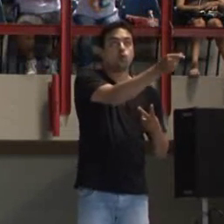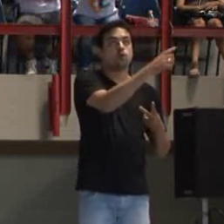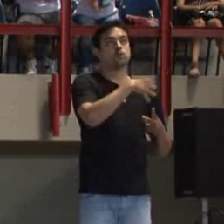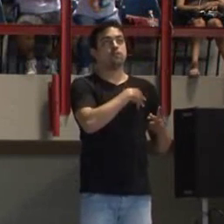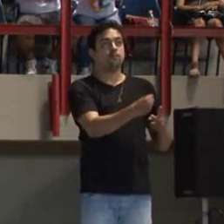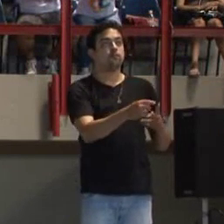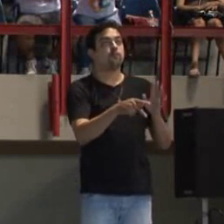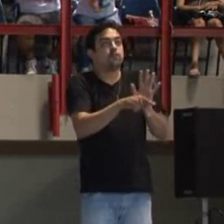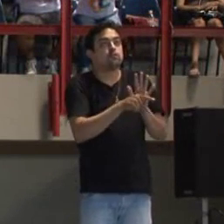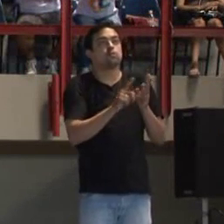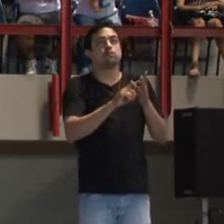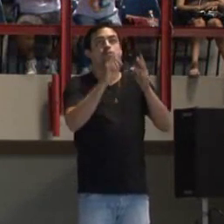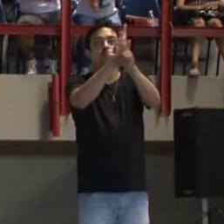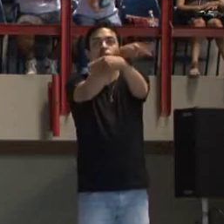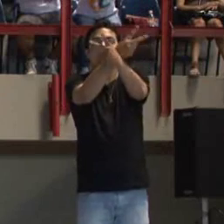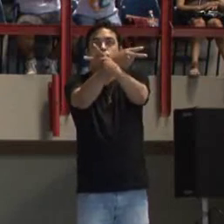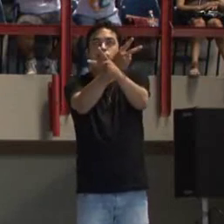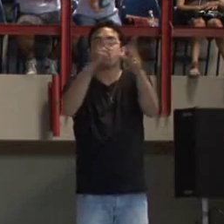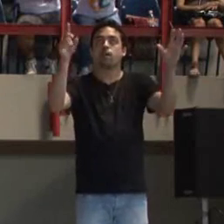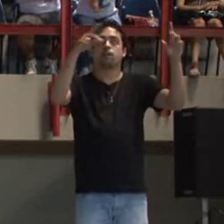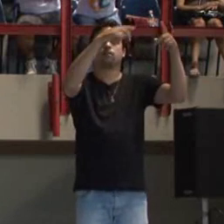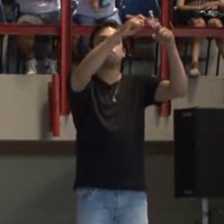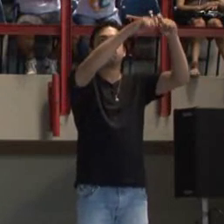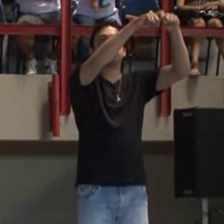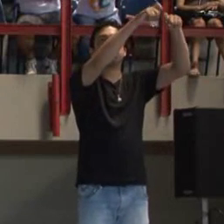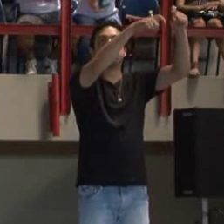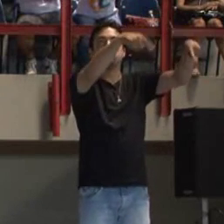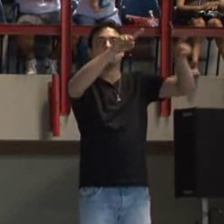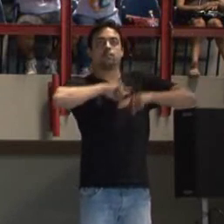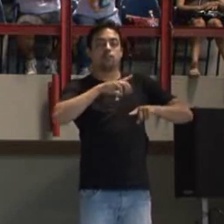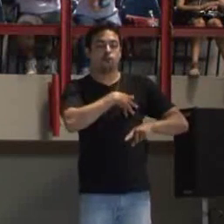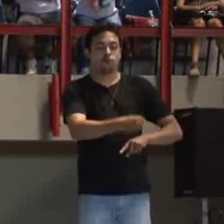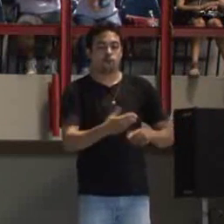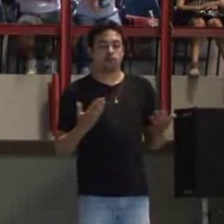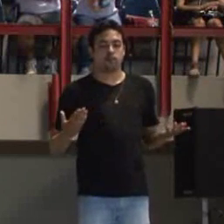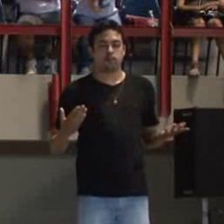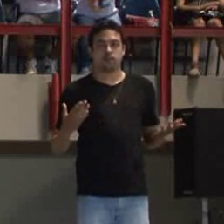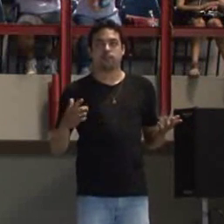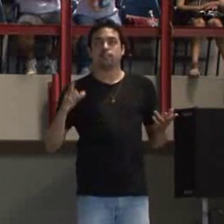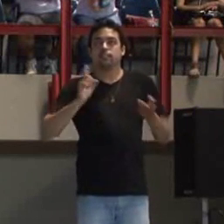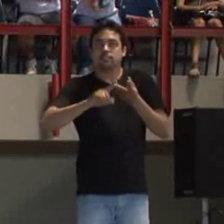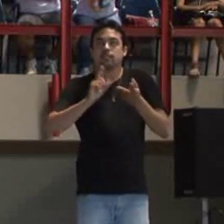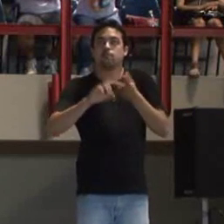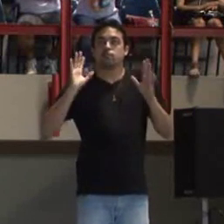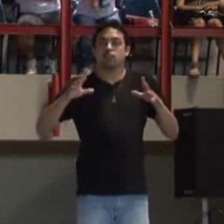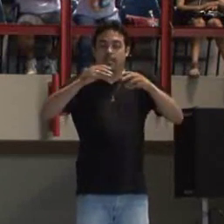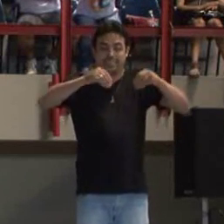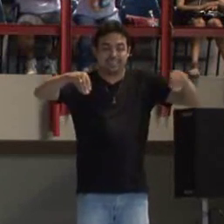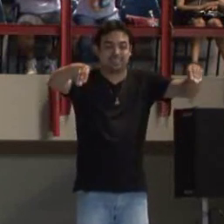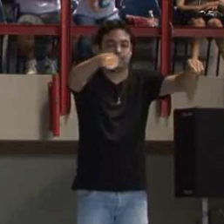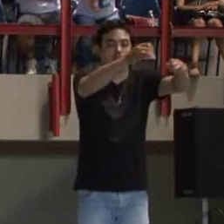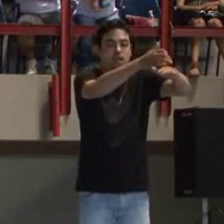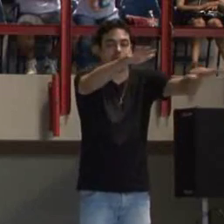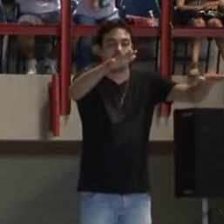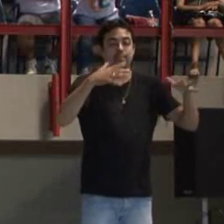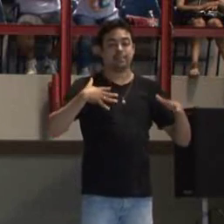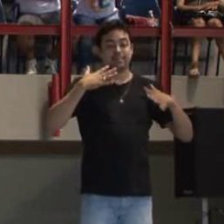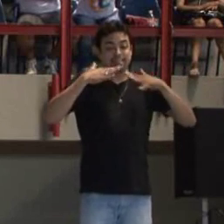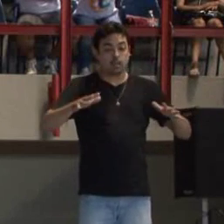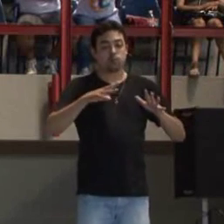vento, tá certo? Filho do vento com a lua, tá? Ele é filho da carrada de areia, ele é filho da